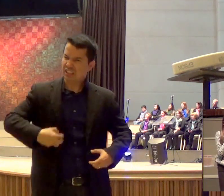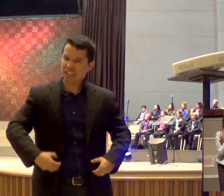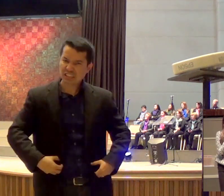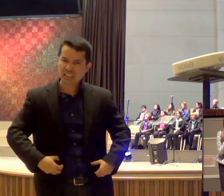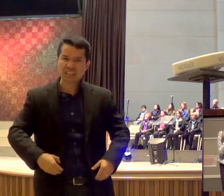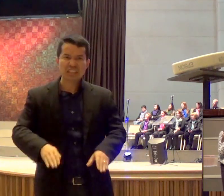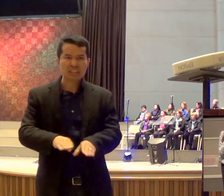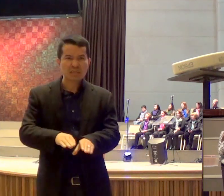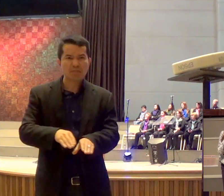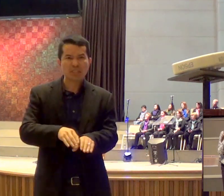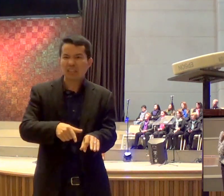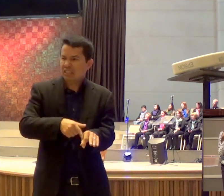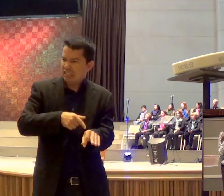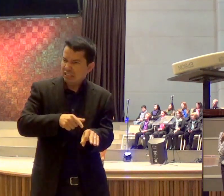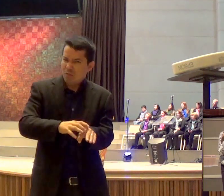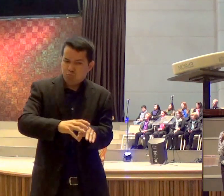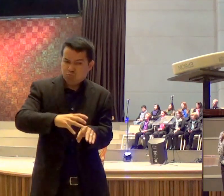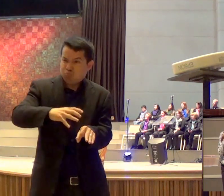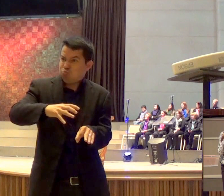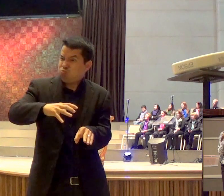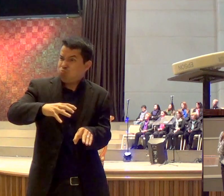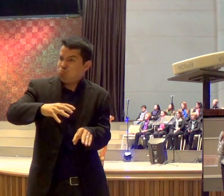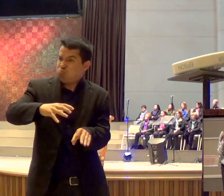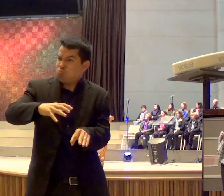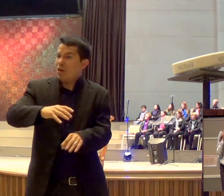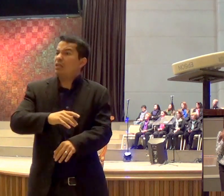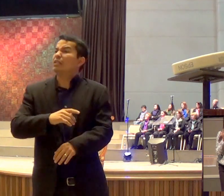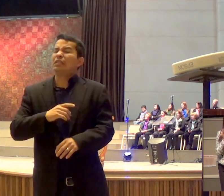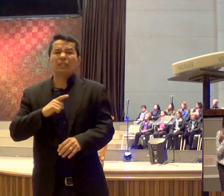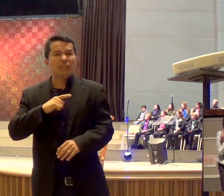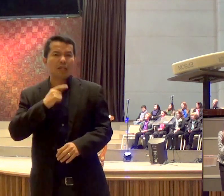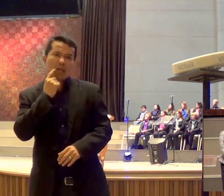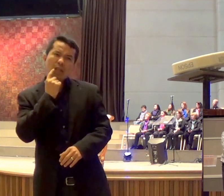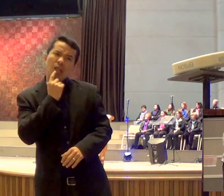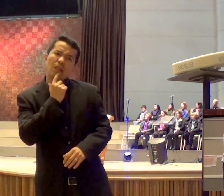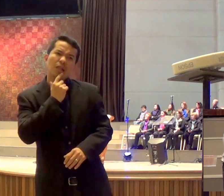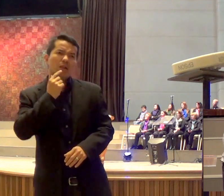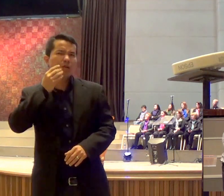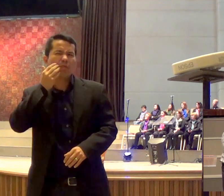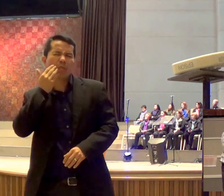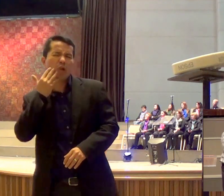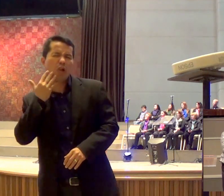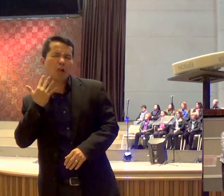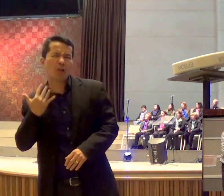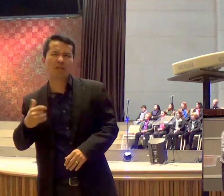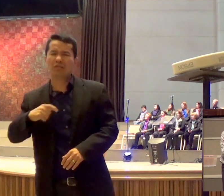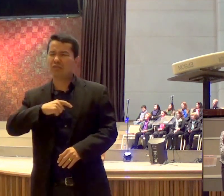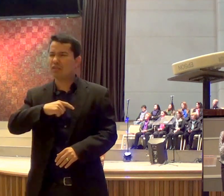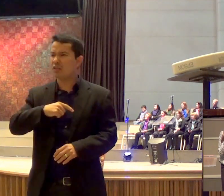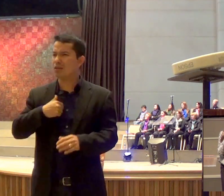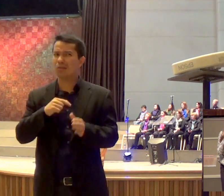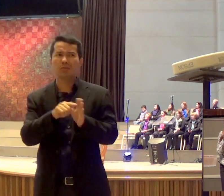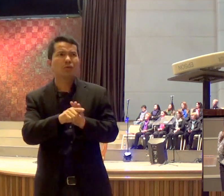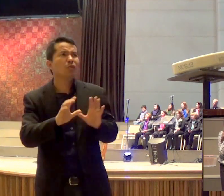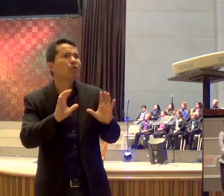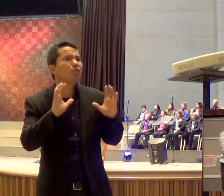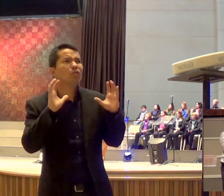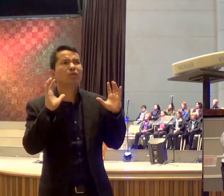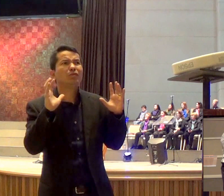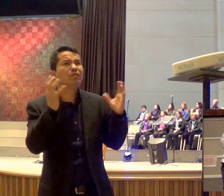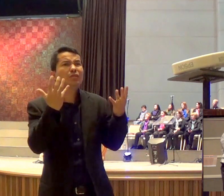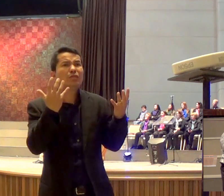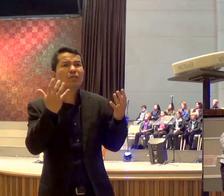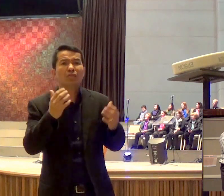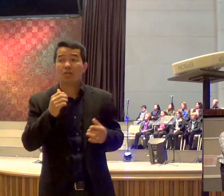genital tava muito inchada e a sua boca sangrando E aí eu falei aonde tá doendo o que que aconteceu aí ela